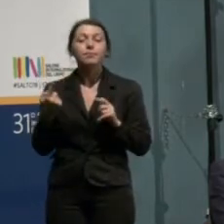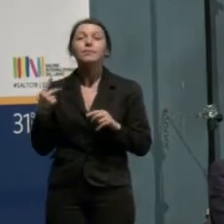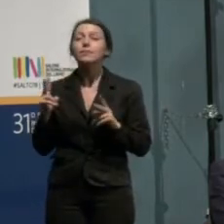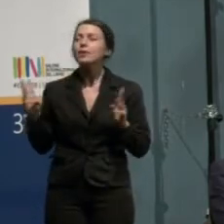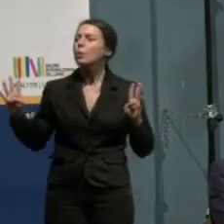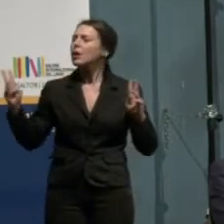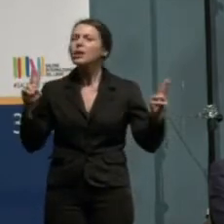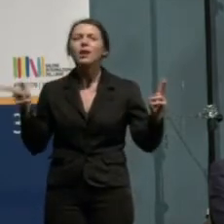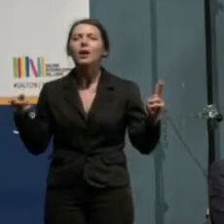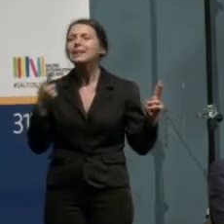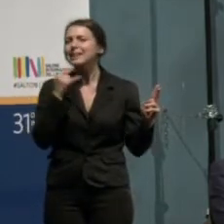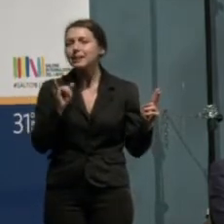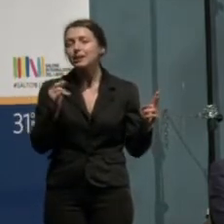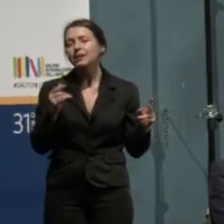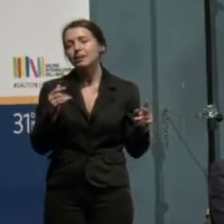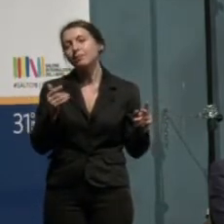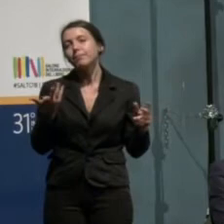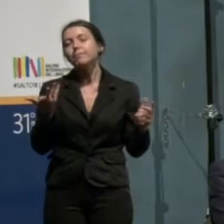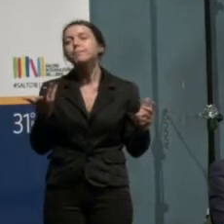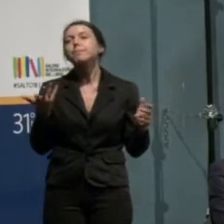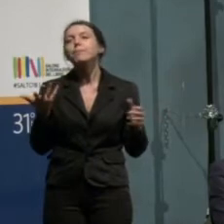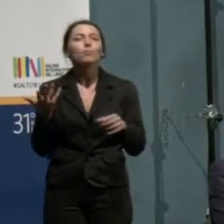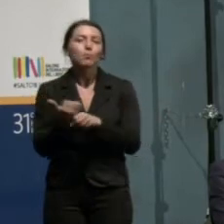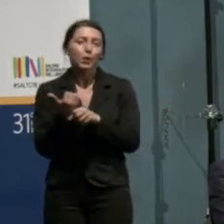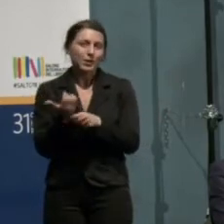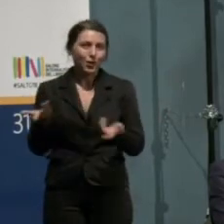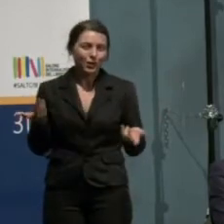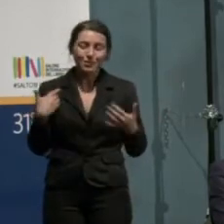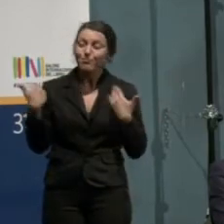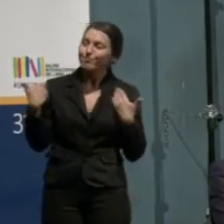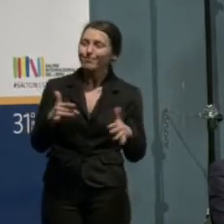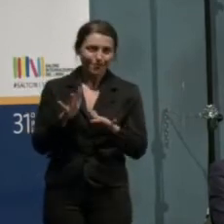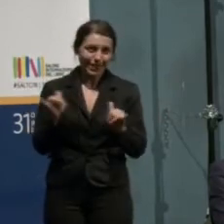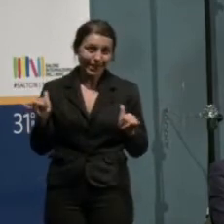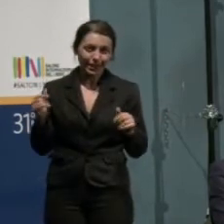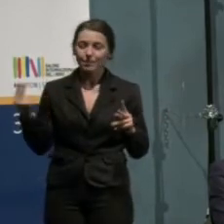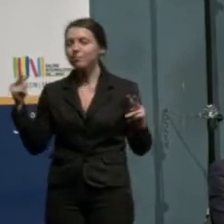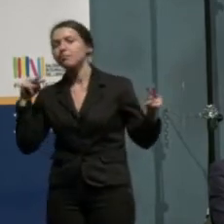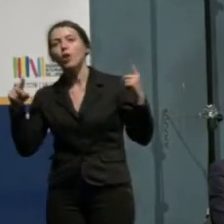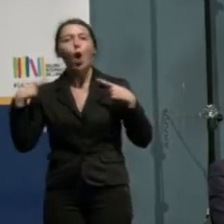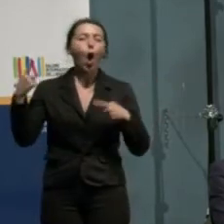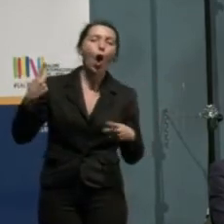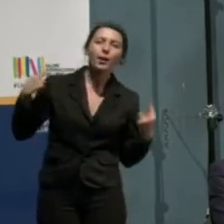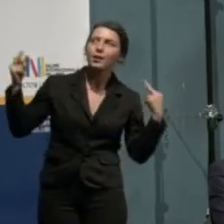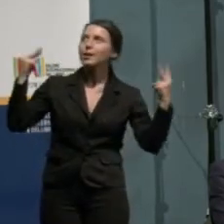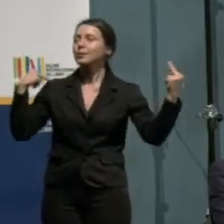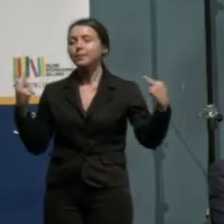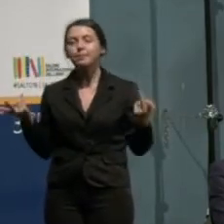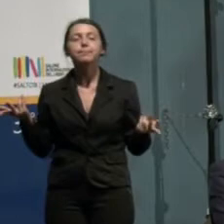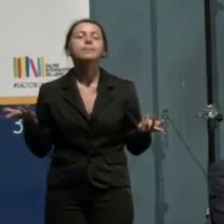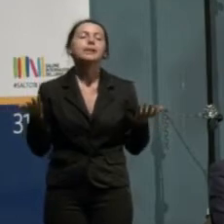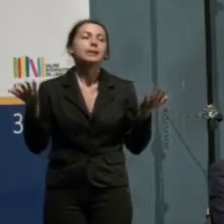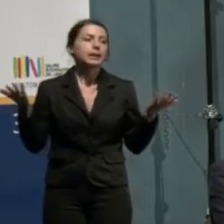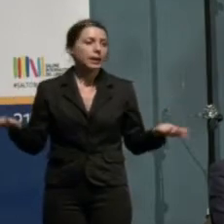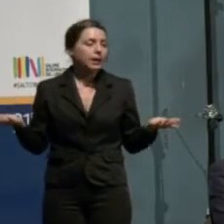ci hanno lasciato mai ostentavano anche la loro presenza allora